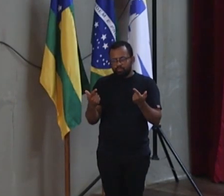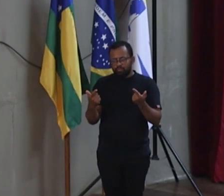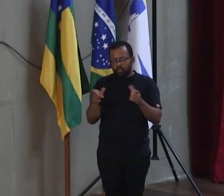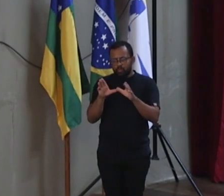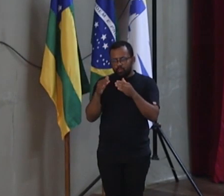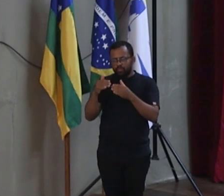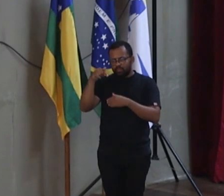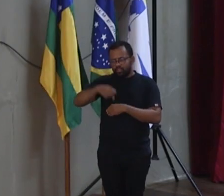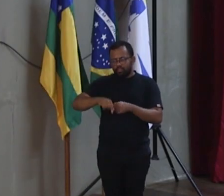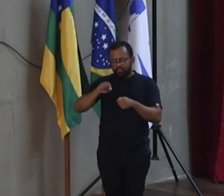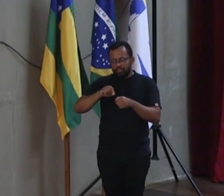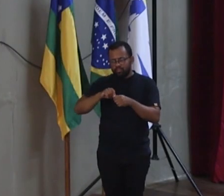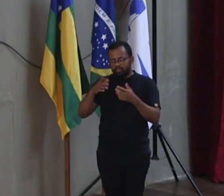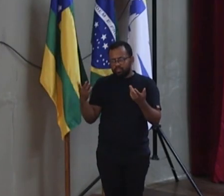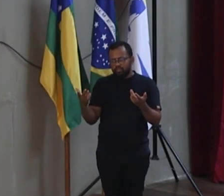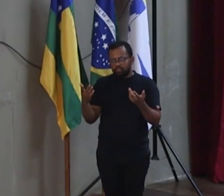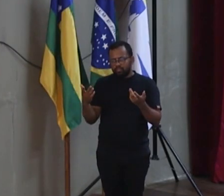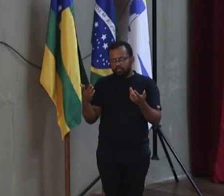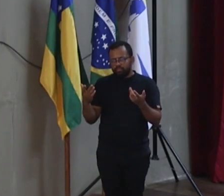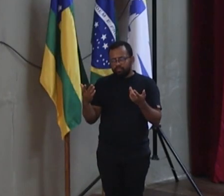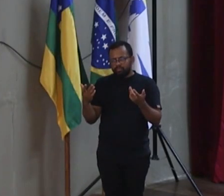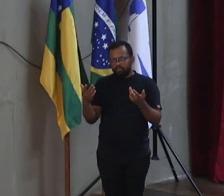um evento que a gente, de uma certa forma,